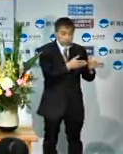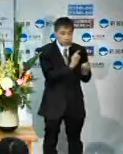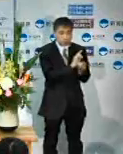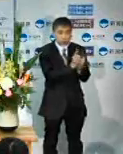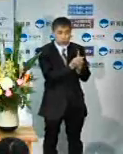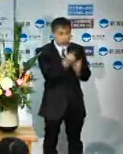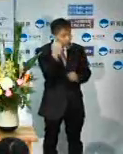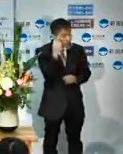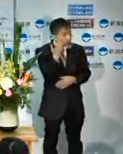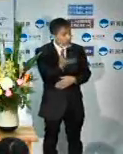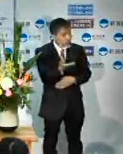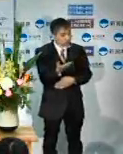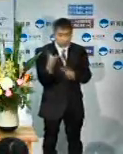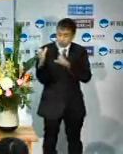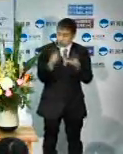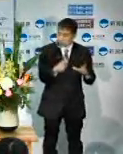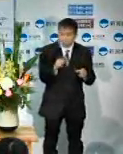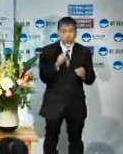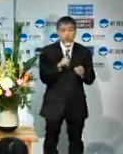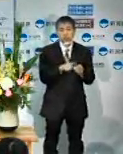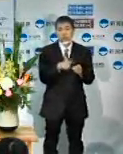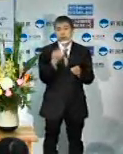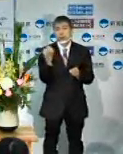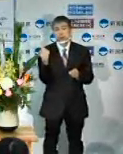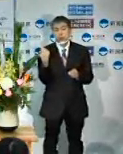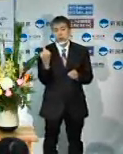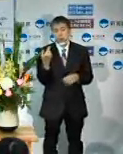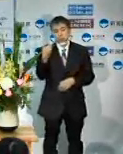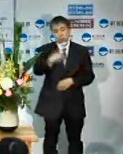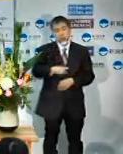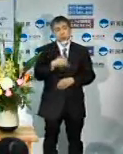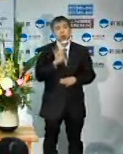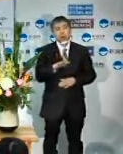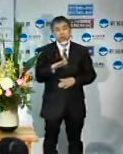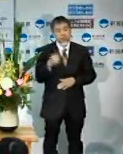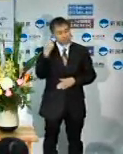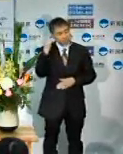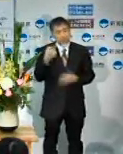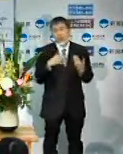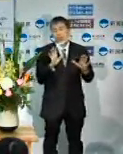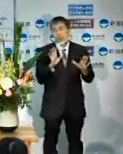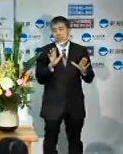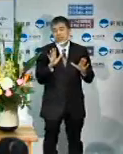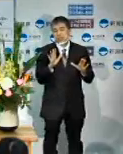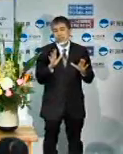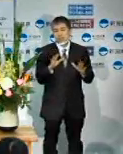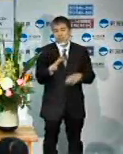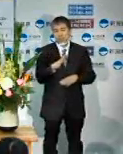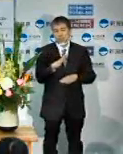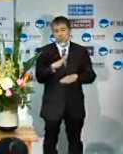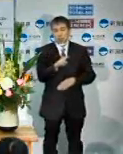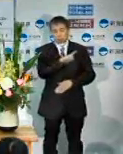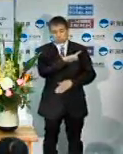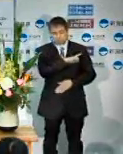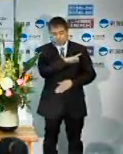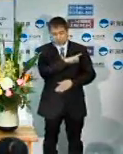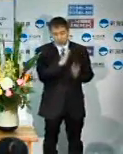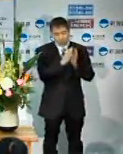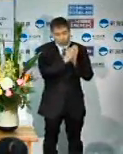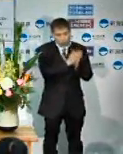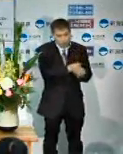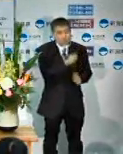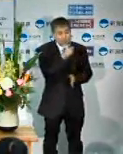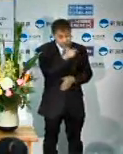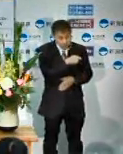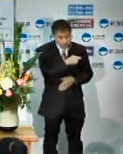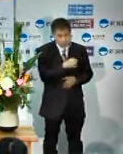まあ、交代していただくことをお考えにな って。いやいや、それは昨年も質問をいただいて考えておりませんと。まずはお願いしたことをやっぱ